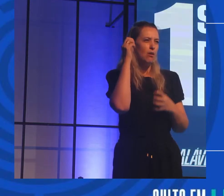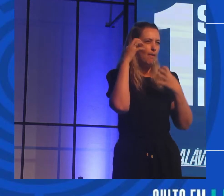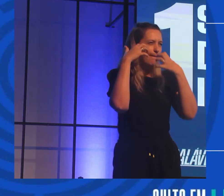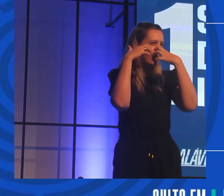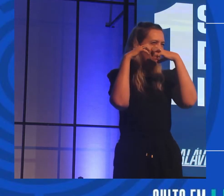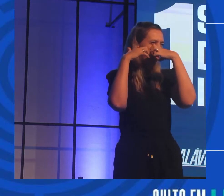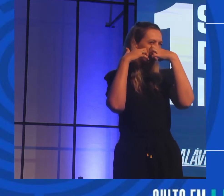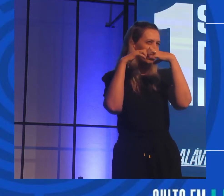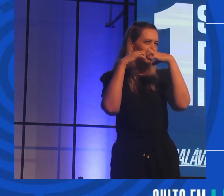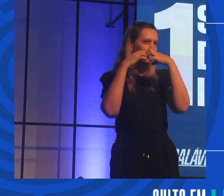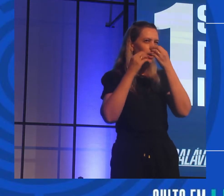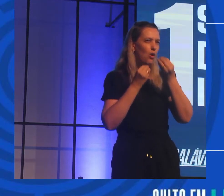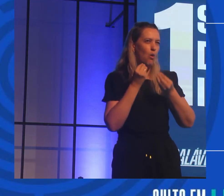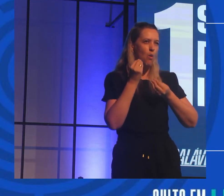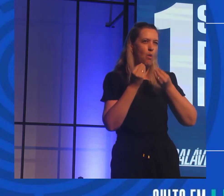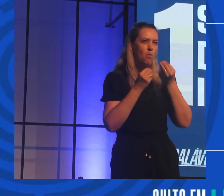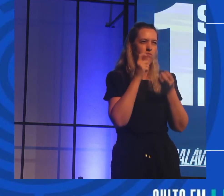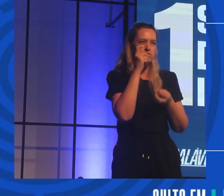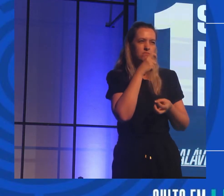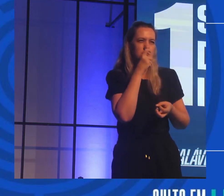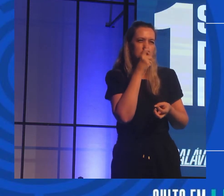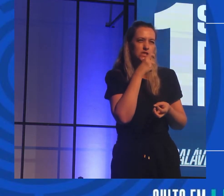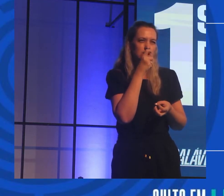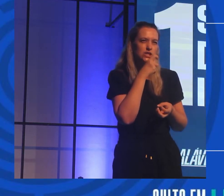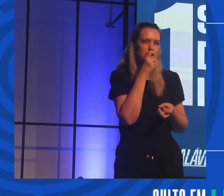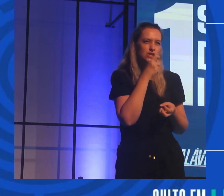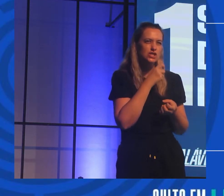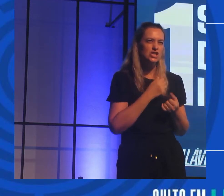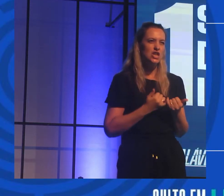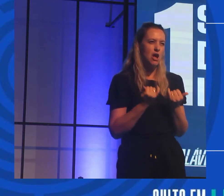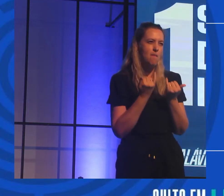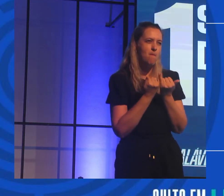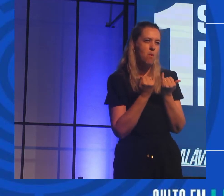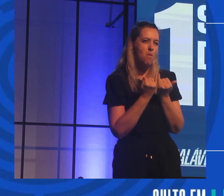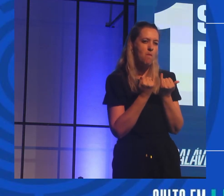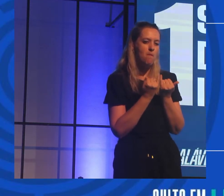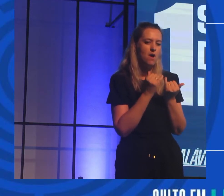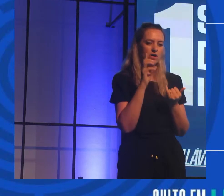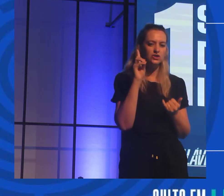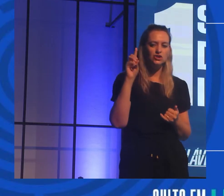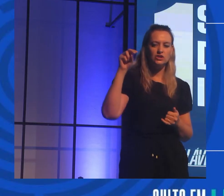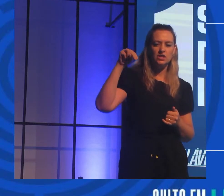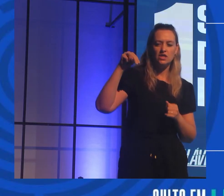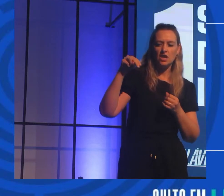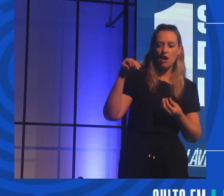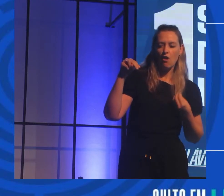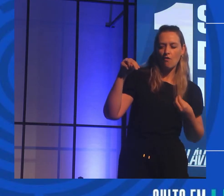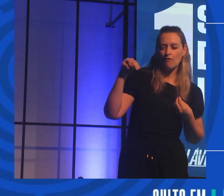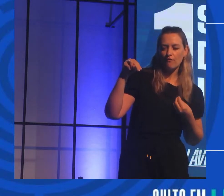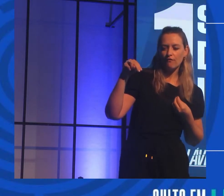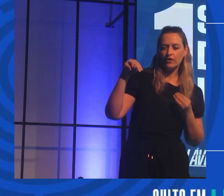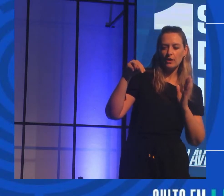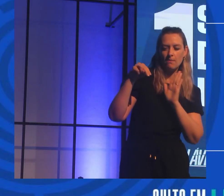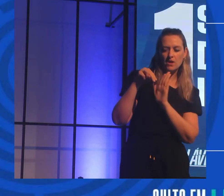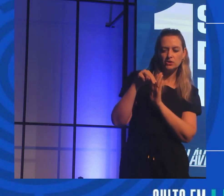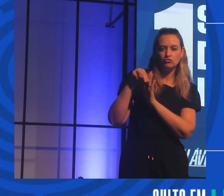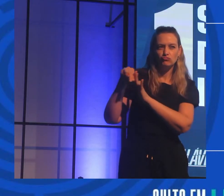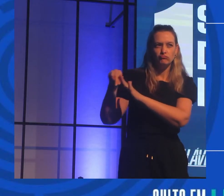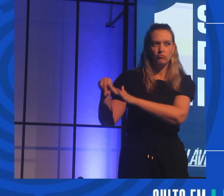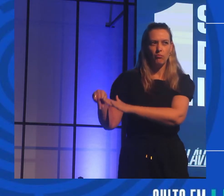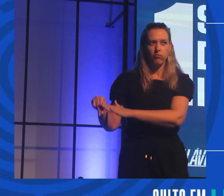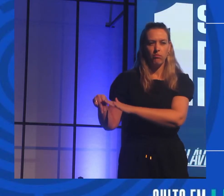mentiram, bloquearam, falaram mal, inventaram coisas. Eles querem tirar Daniel da promoção que ele